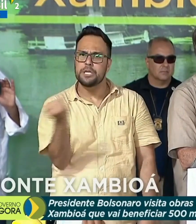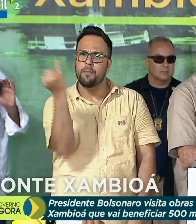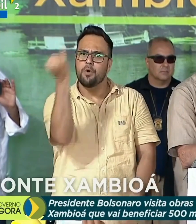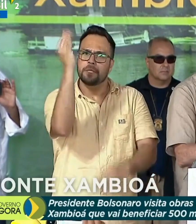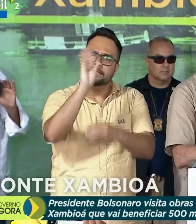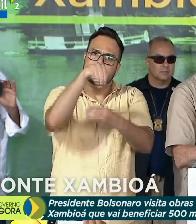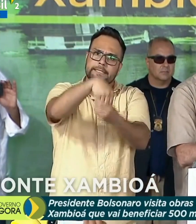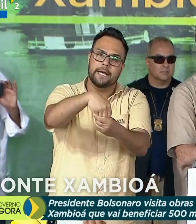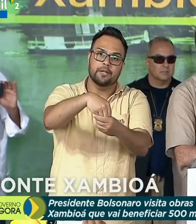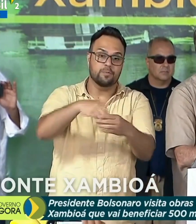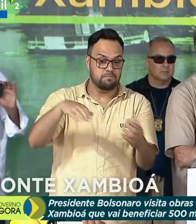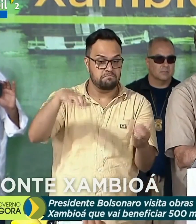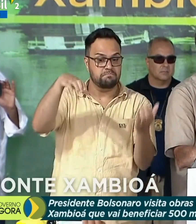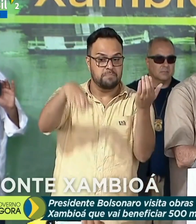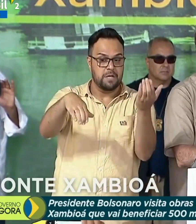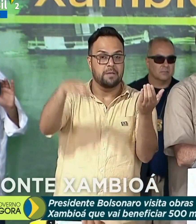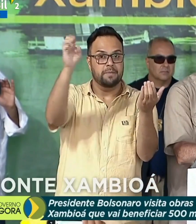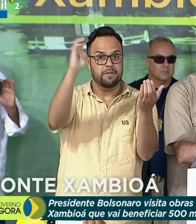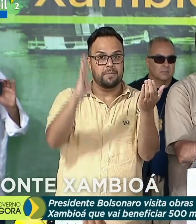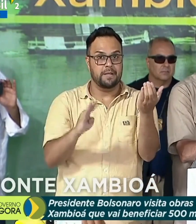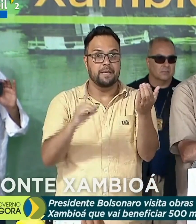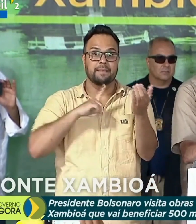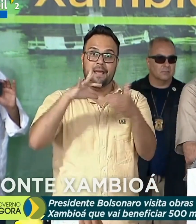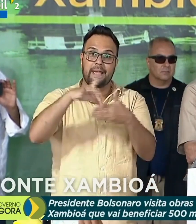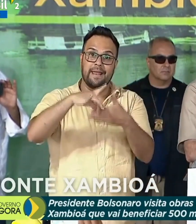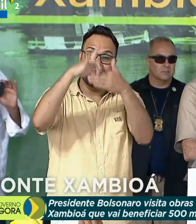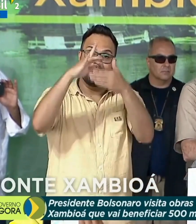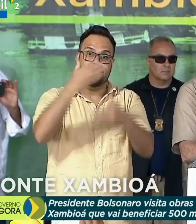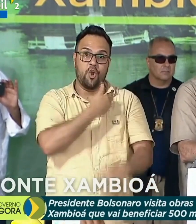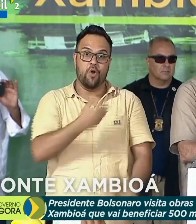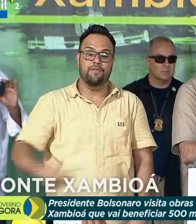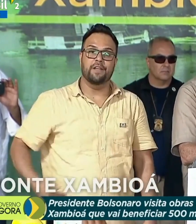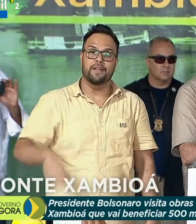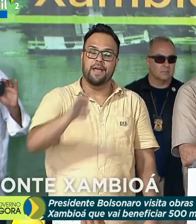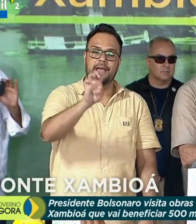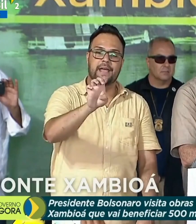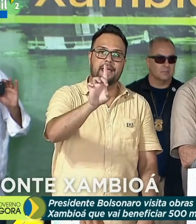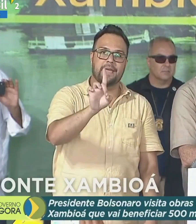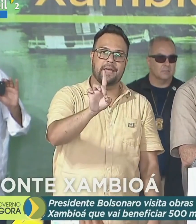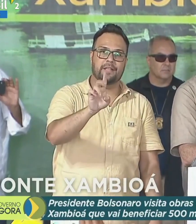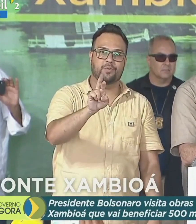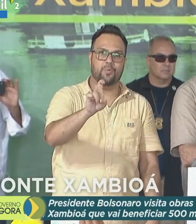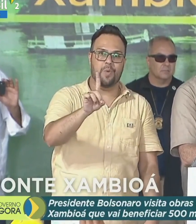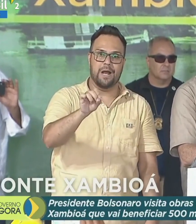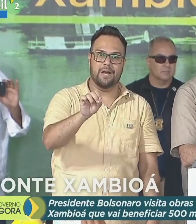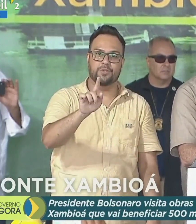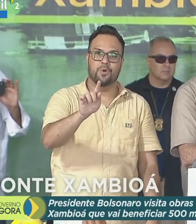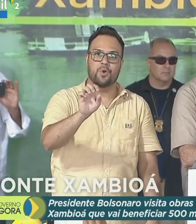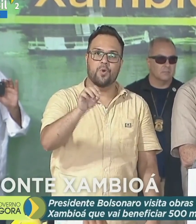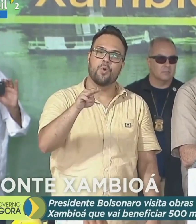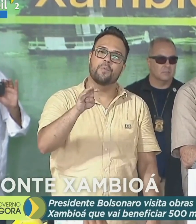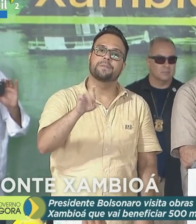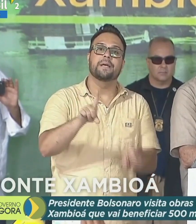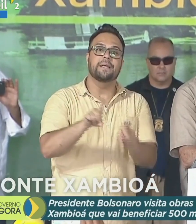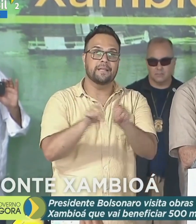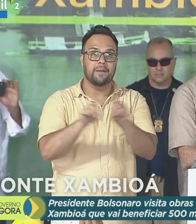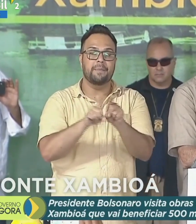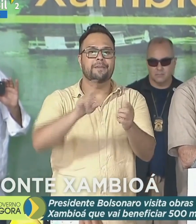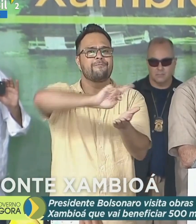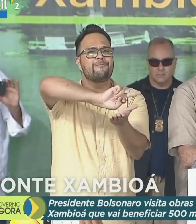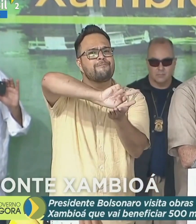do parlamento brasileiro, como aqui o líder do governo, Eduardo Gomes, bem como vários